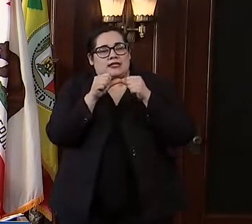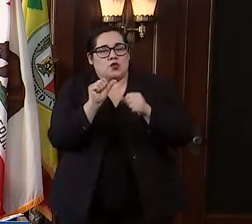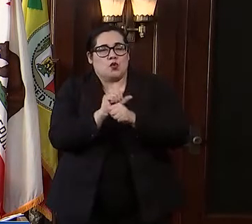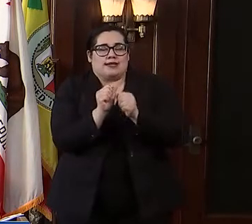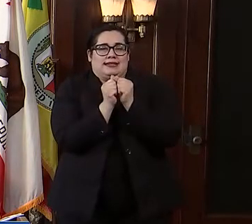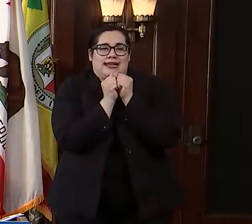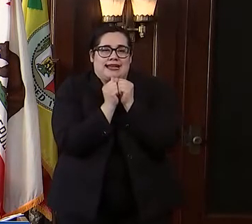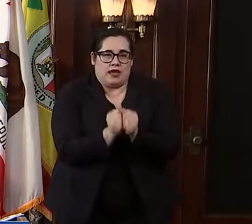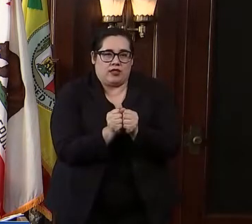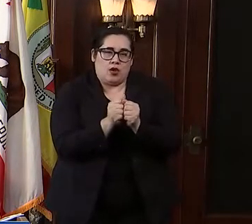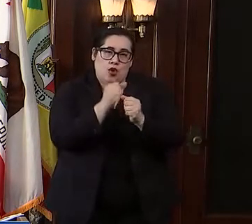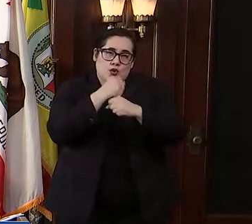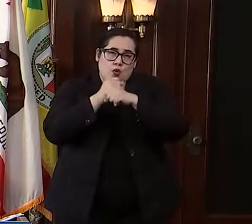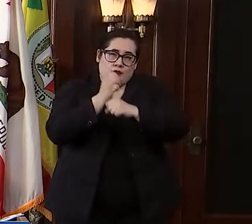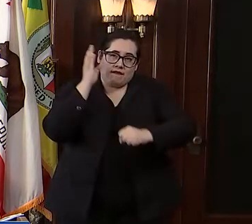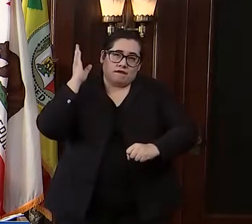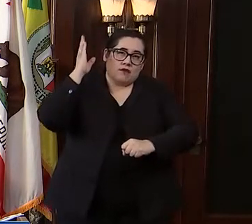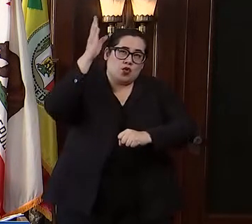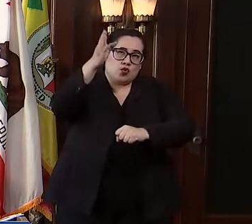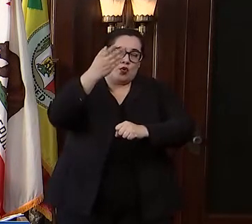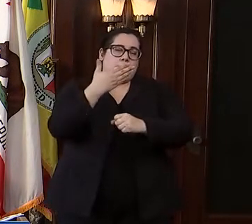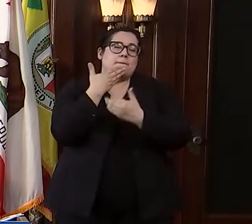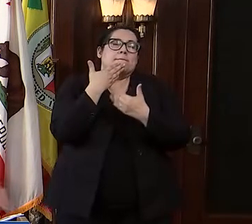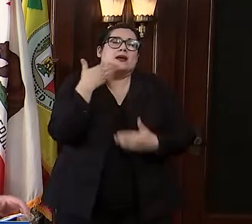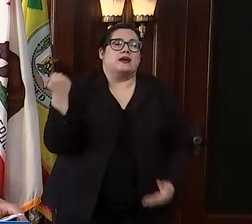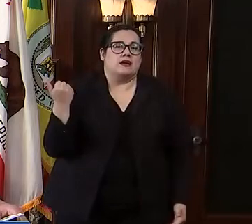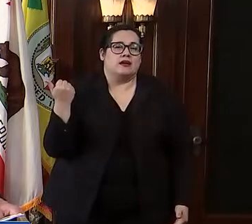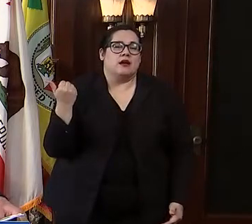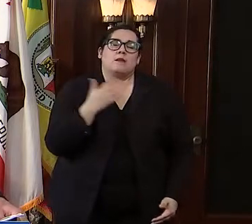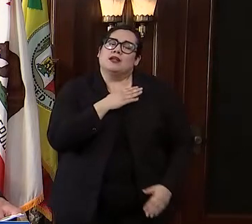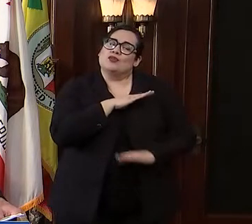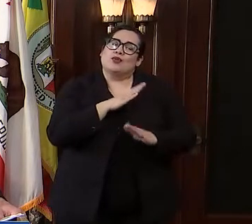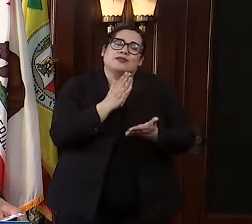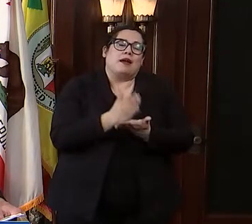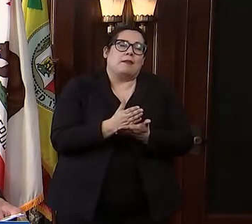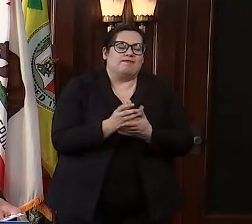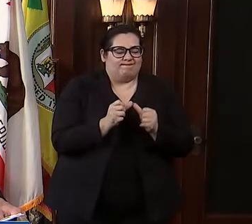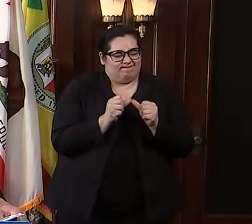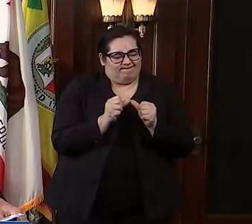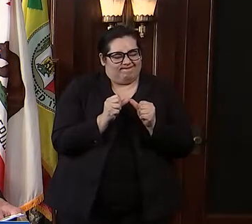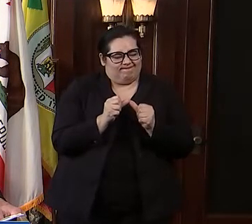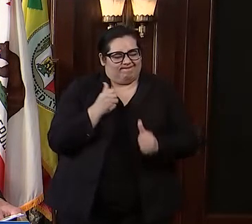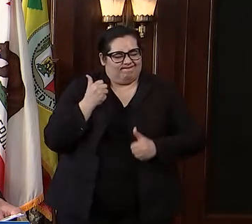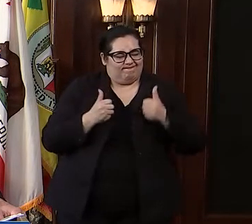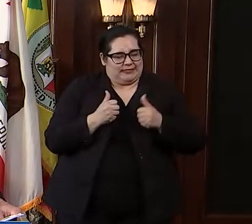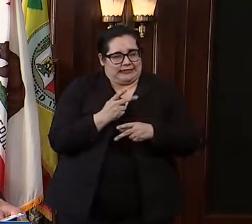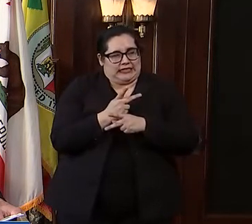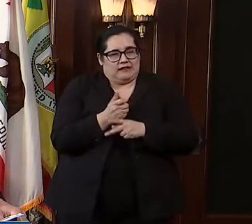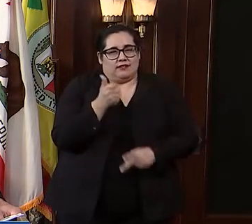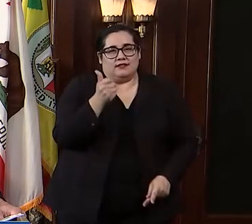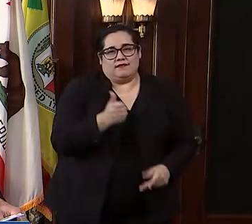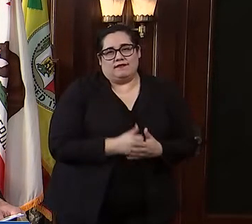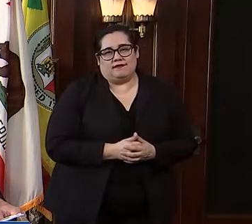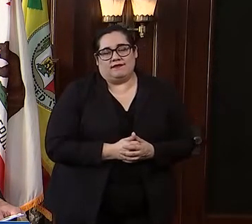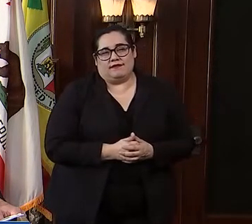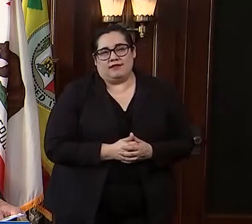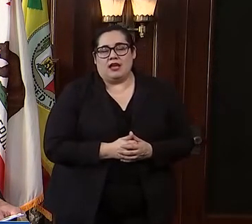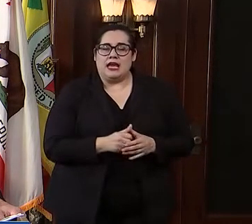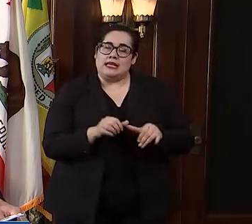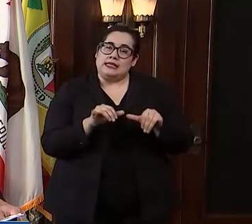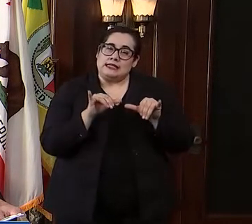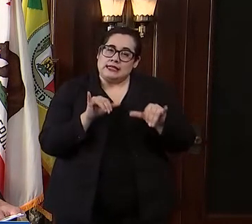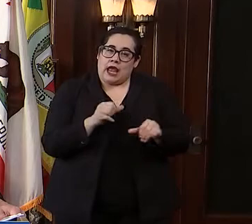un futuro mejor. No paren, sigan cuidándose.